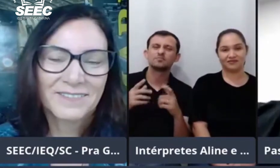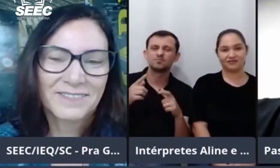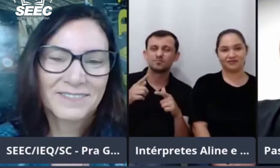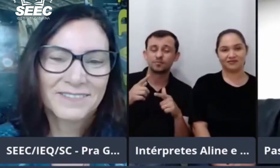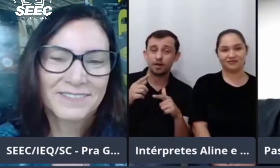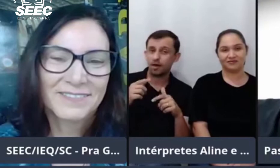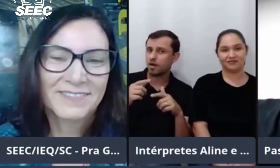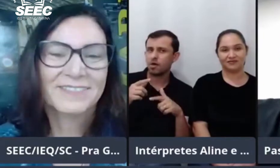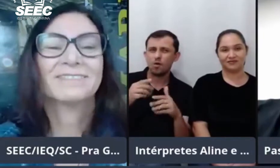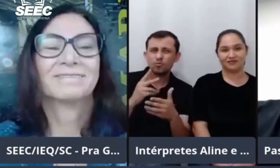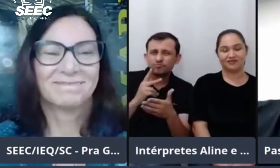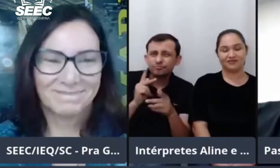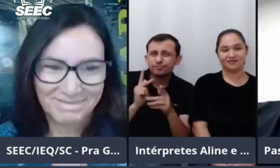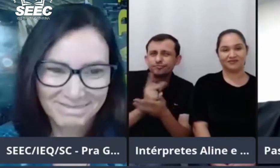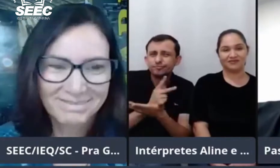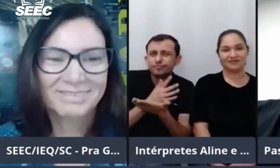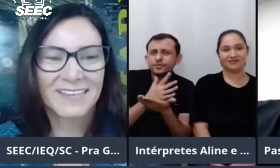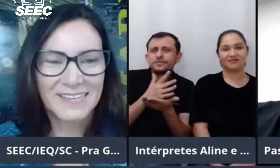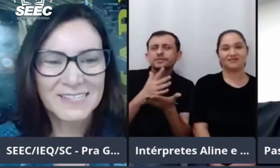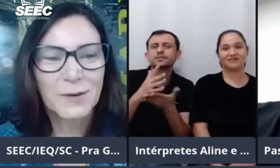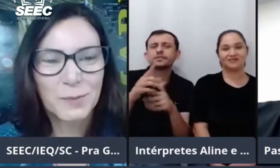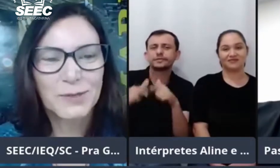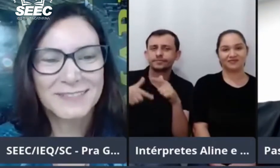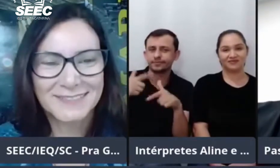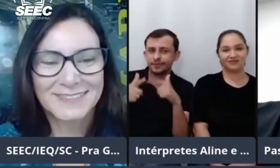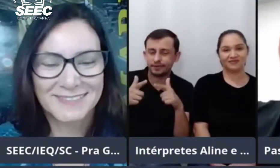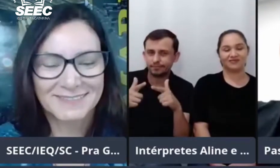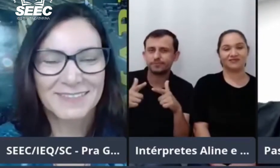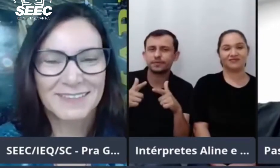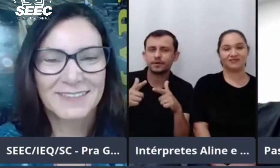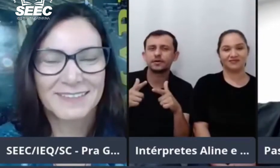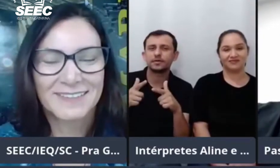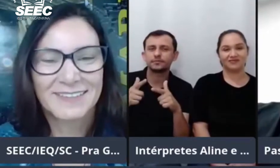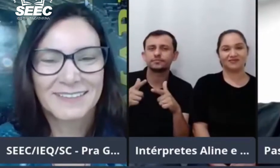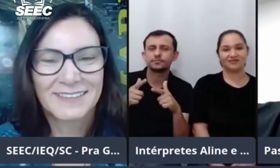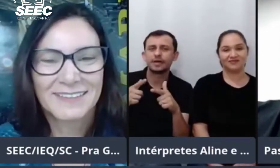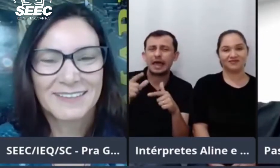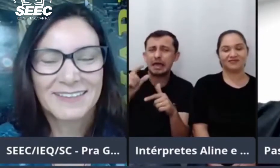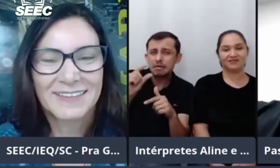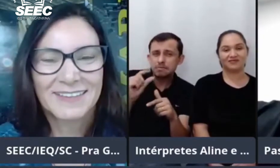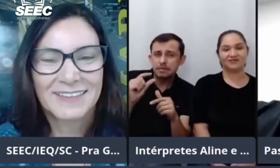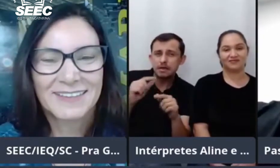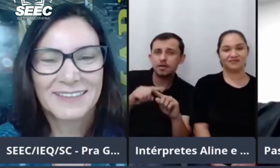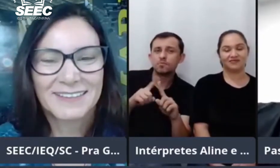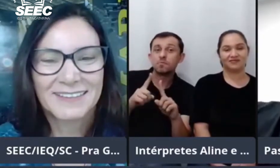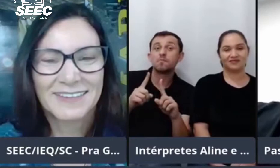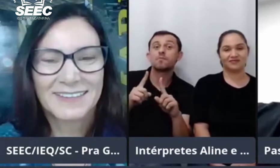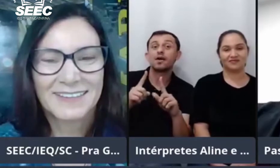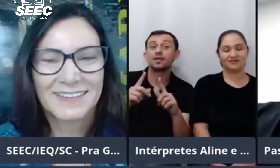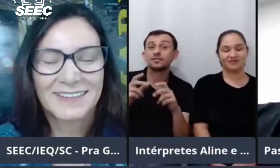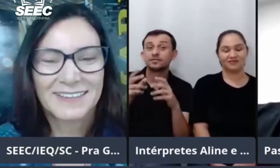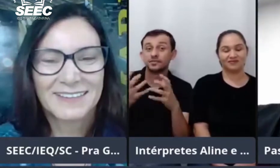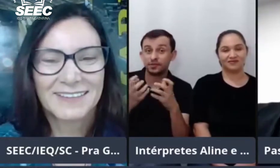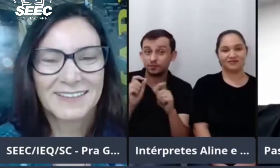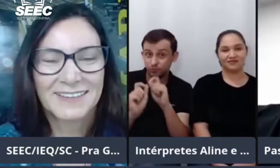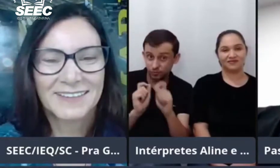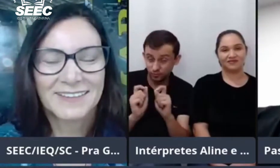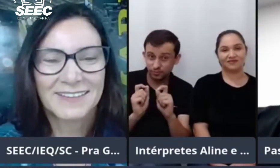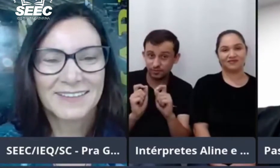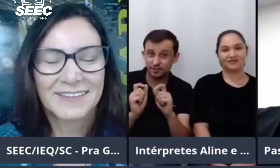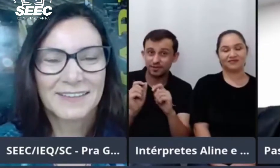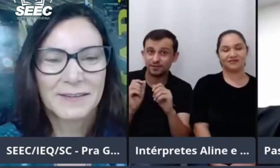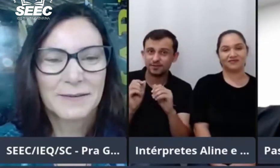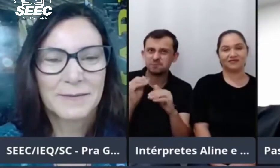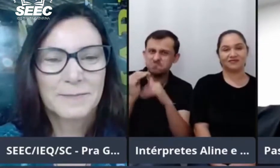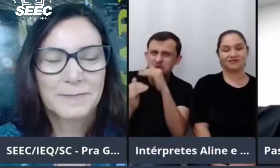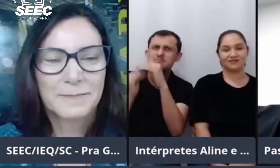estamos realizando, e isso nos dá uma alegria muito grande. Eu louvo a Deus pela vida do professor Rafael, da professora Aline,